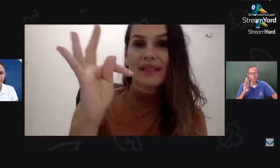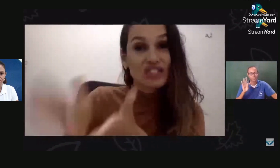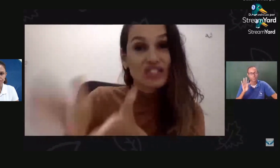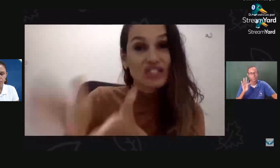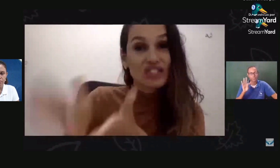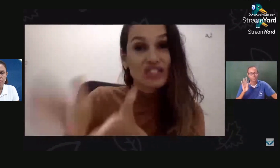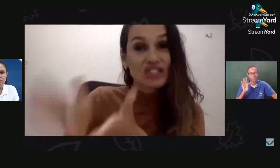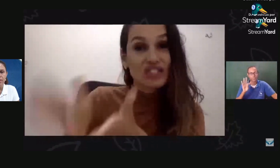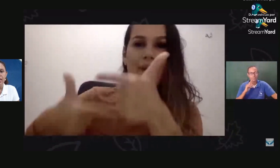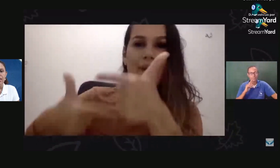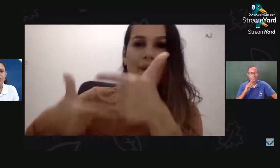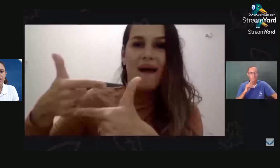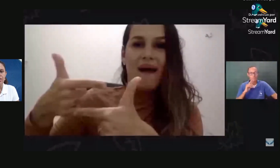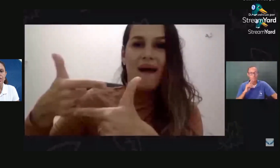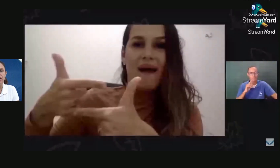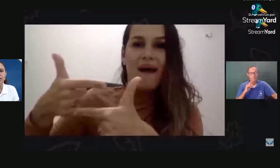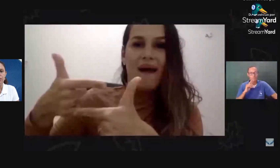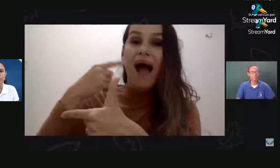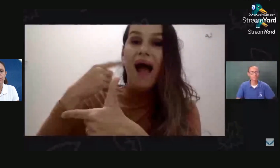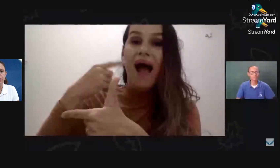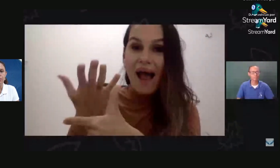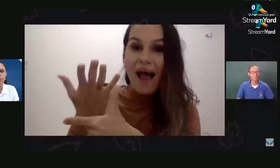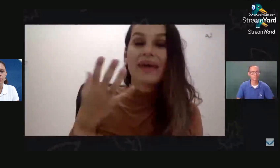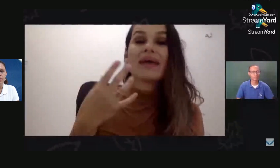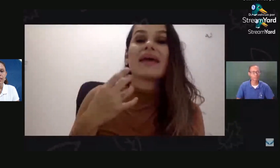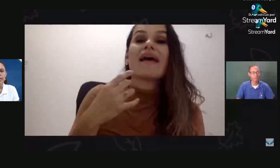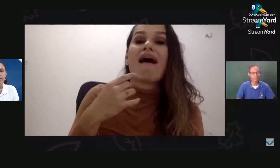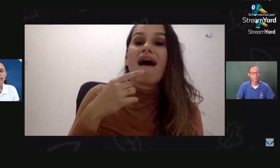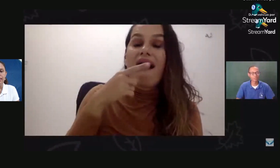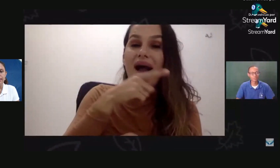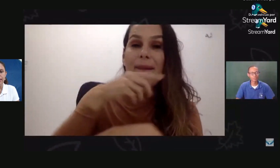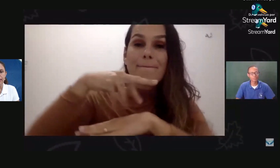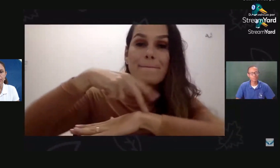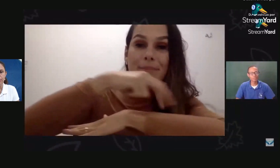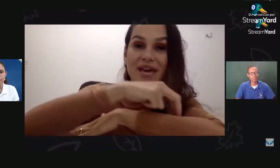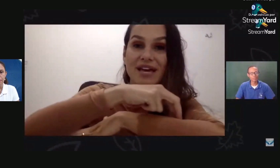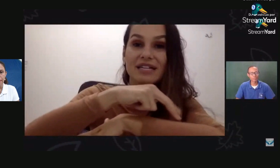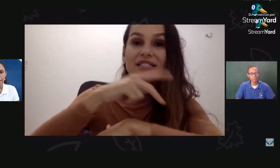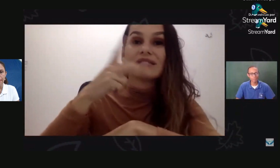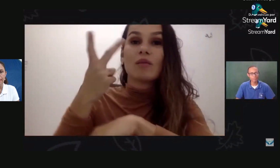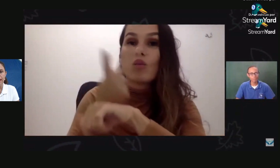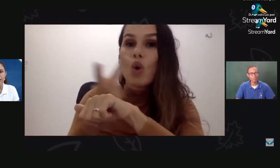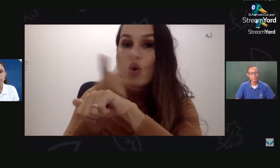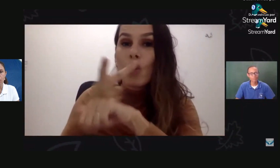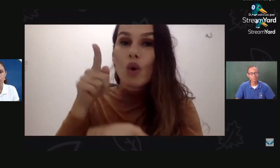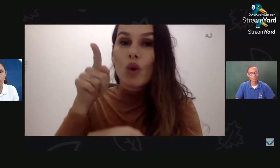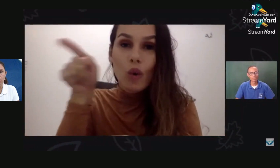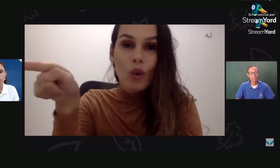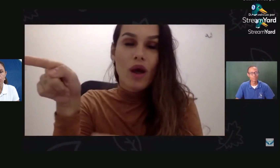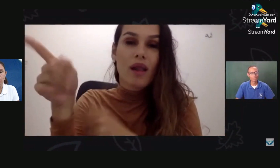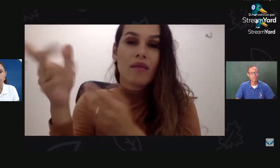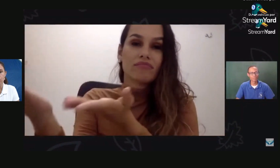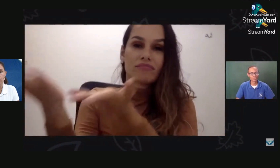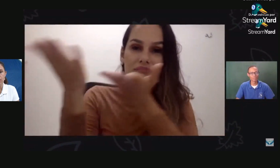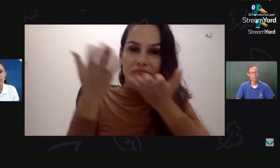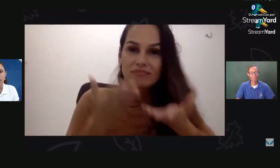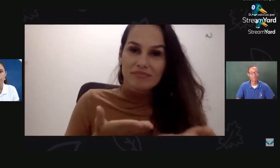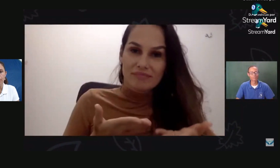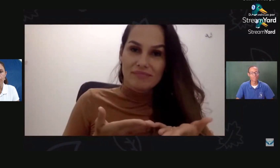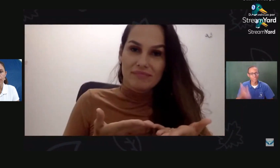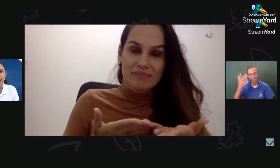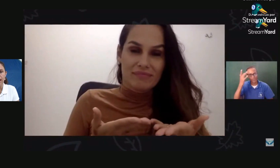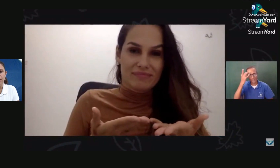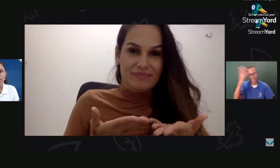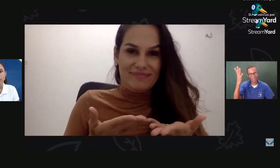SBT, já tinha um vínculo, e então nesse concurso, o concurso de Miss,